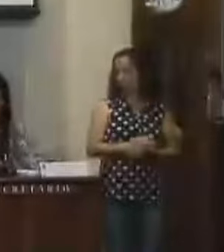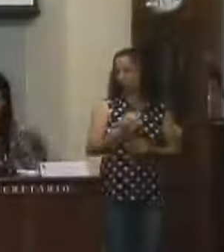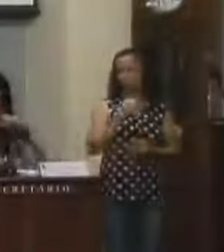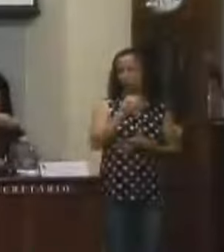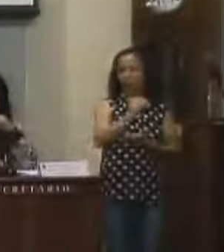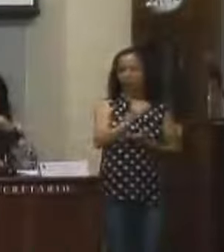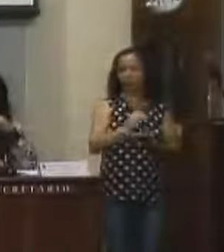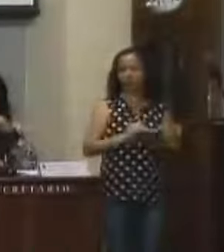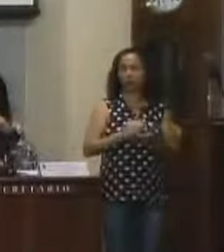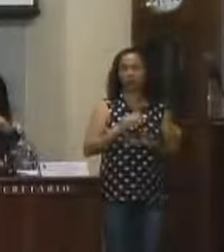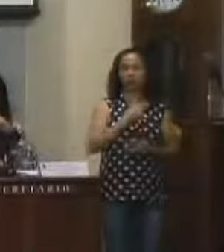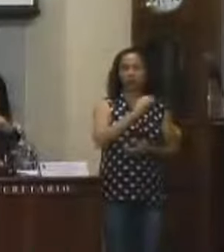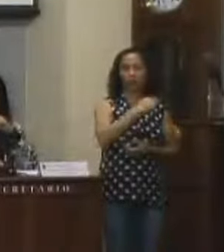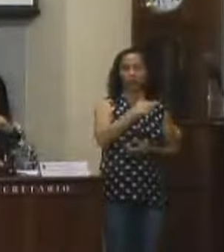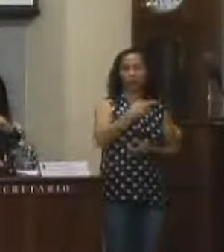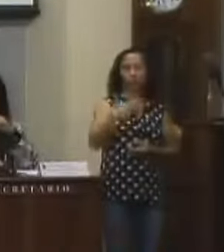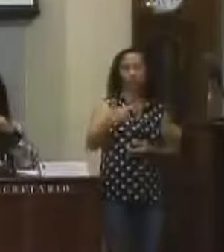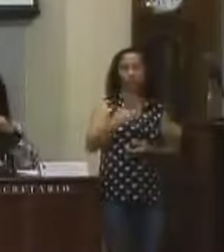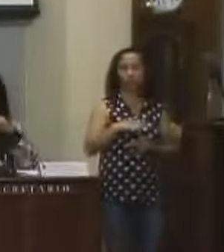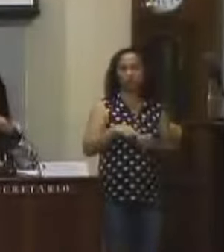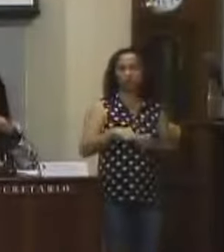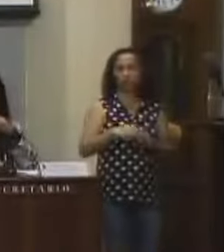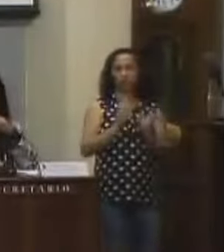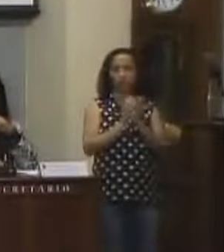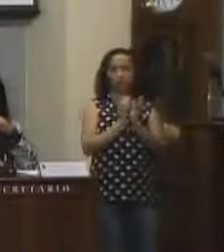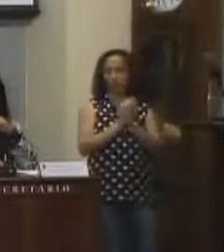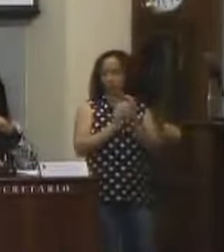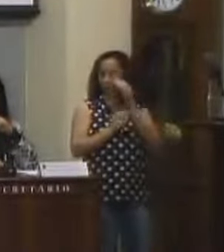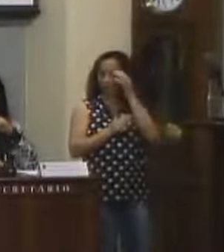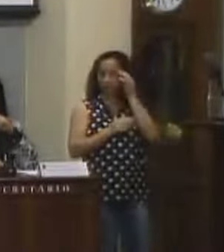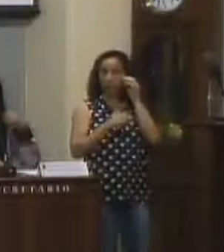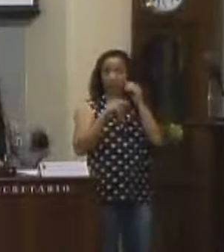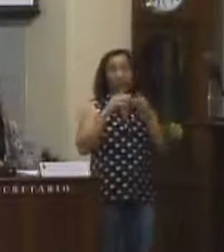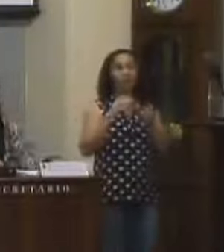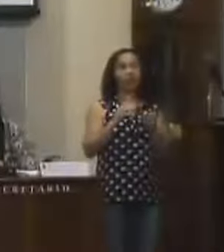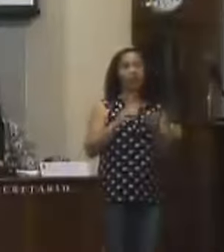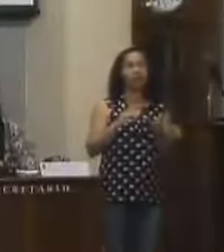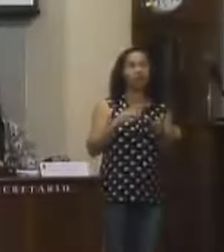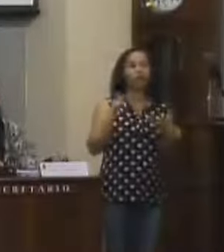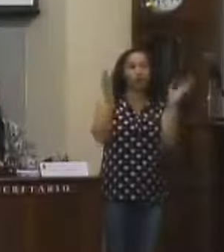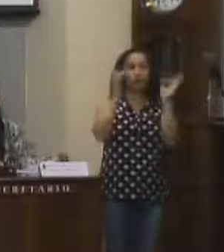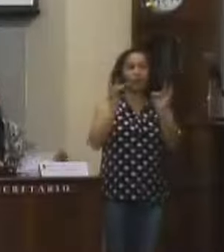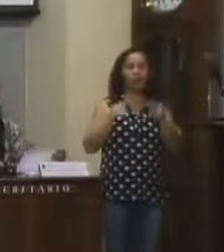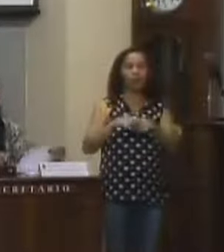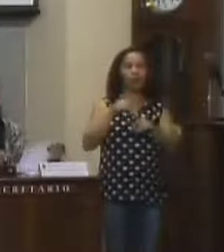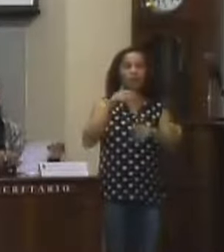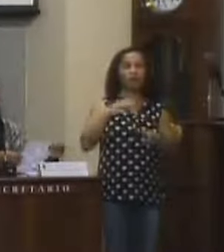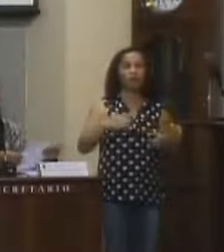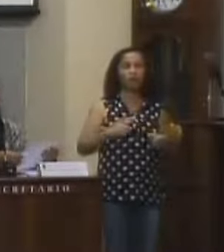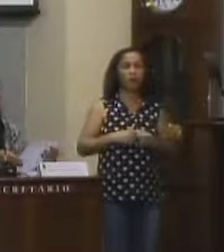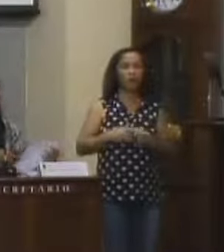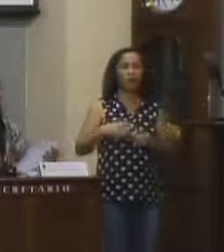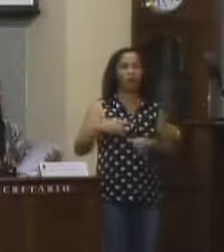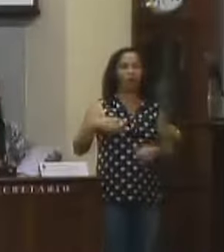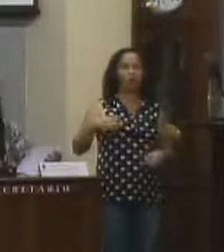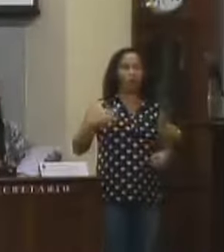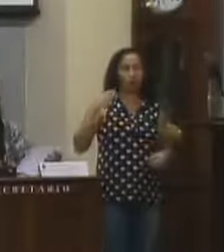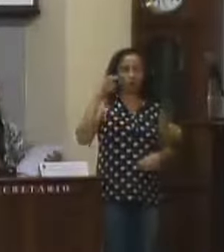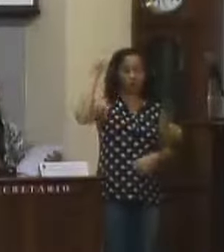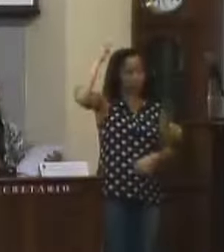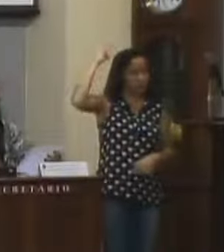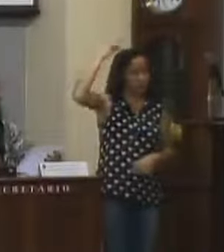Ofício número 022, Clube da Feliz Idade, Santa Isabel do Rio Preto, Valença. Aos vereadores da